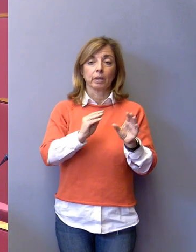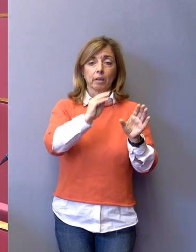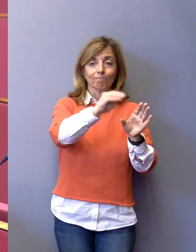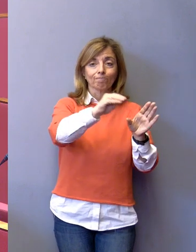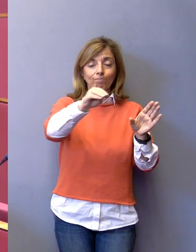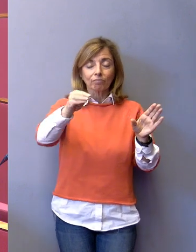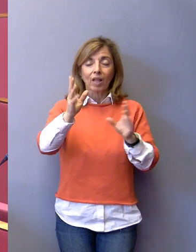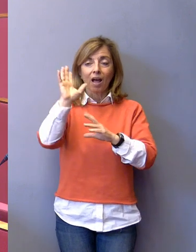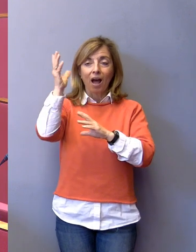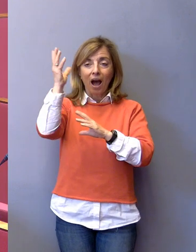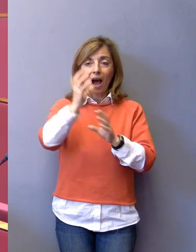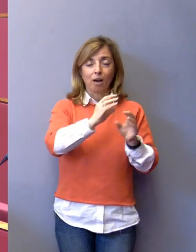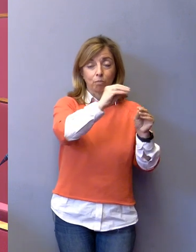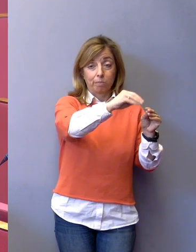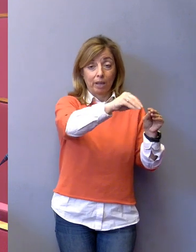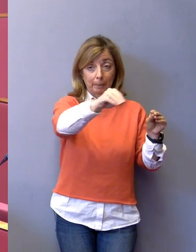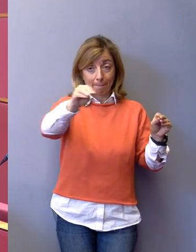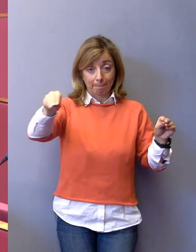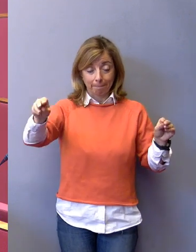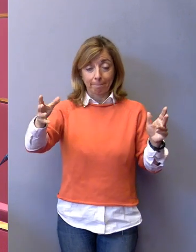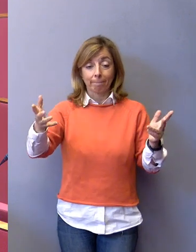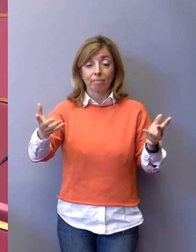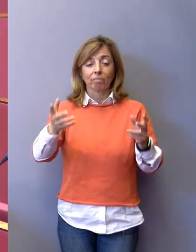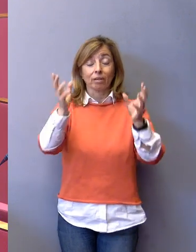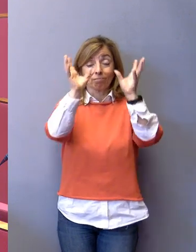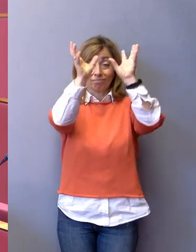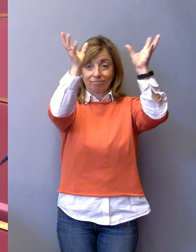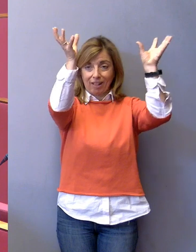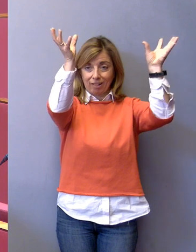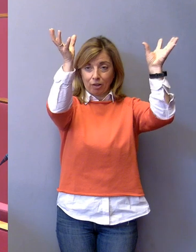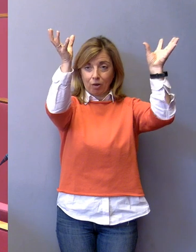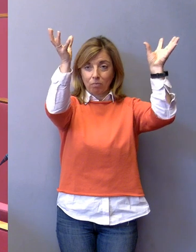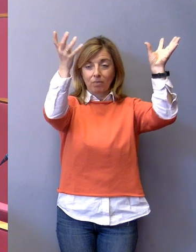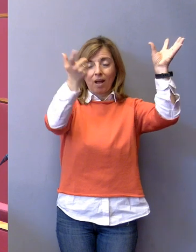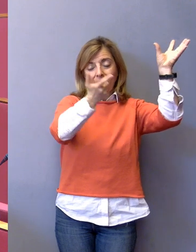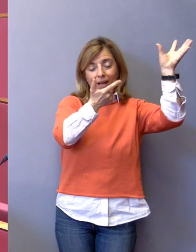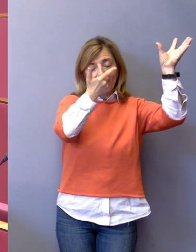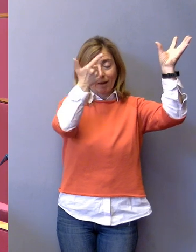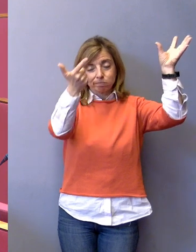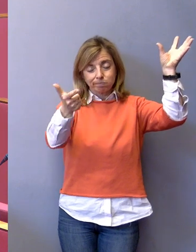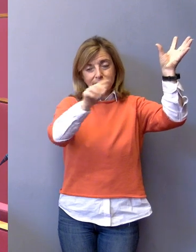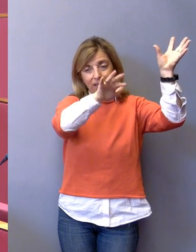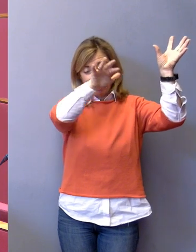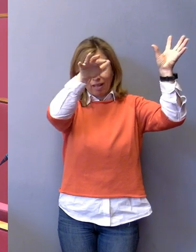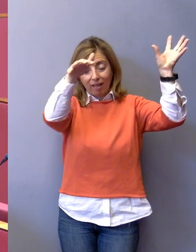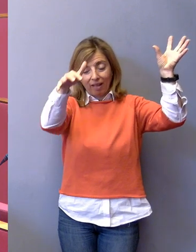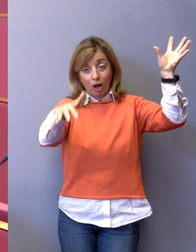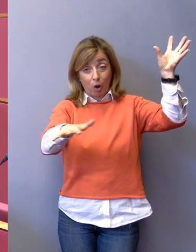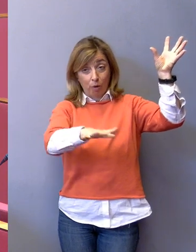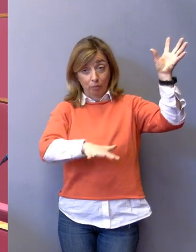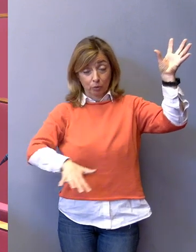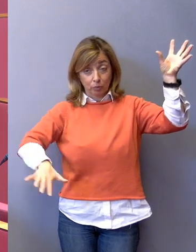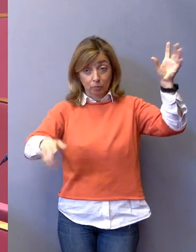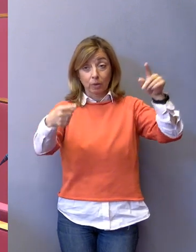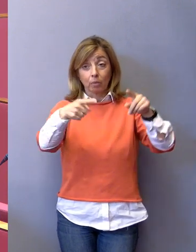mora di alberi di impalcato adeguato la cui chioma garantisca copertura delle superfici che l'agenda politica